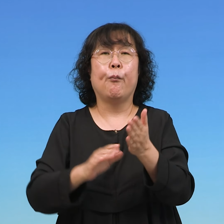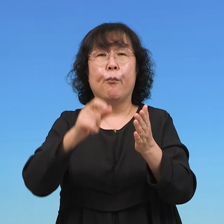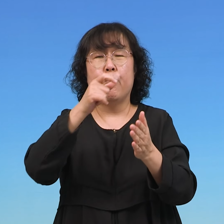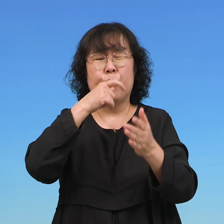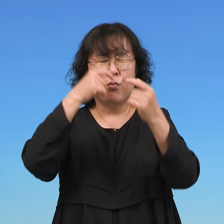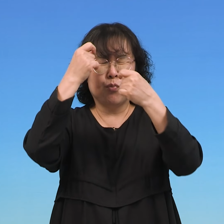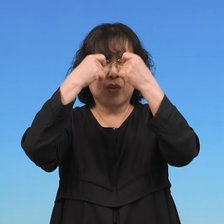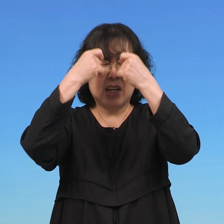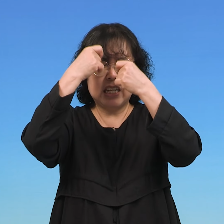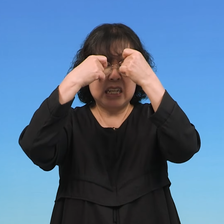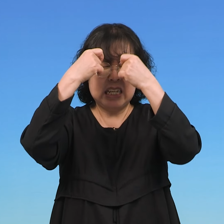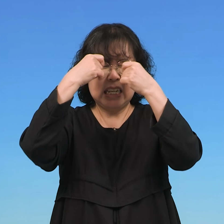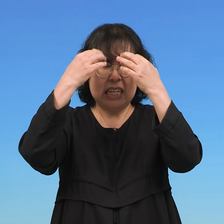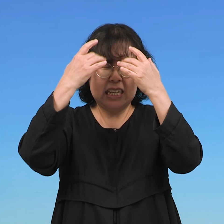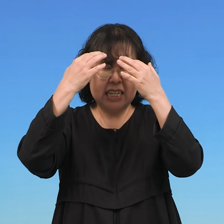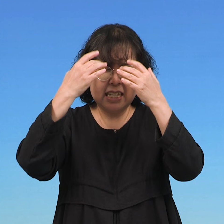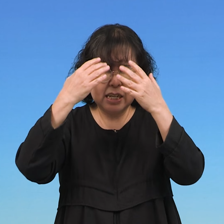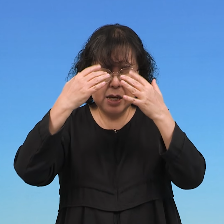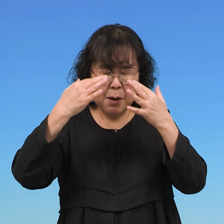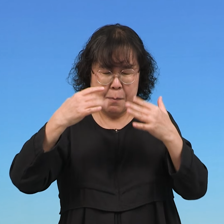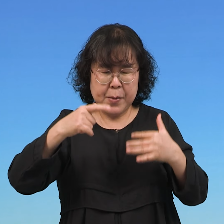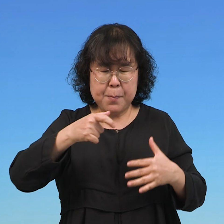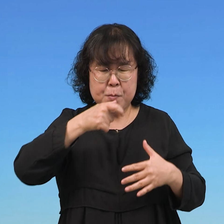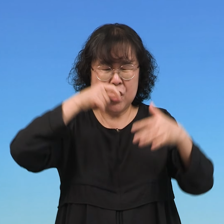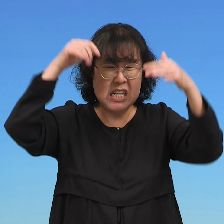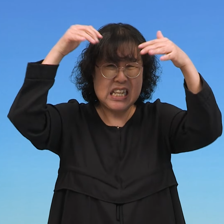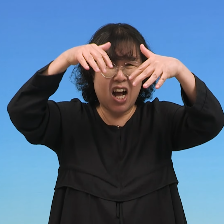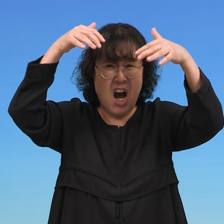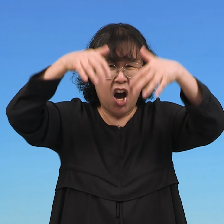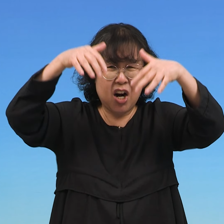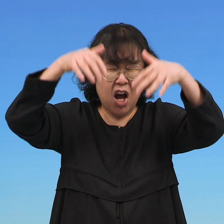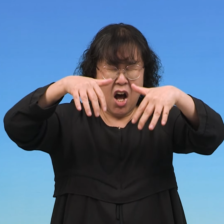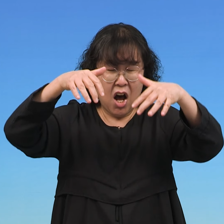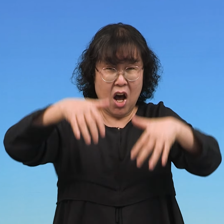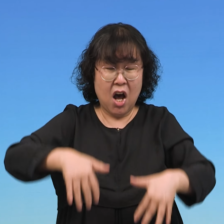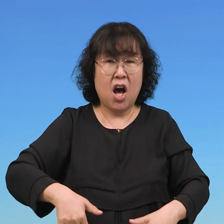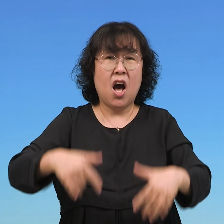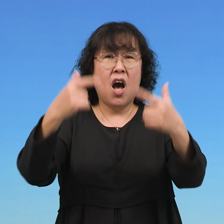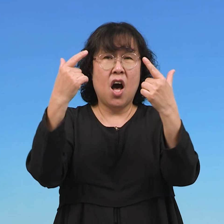없고, 눈물이 빗물처럼 흘러내릴 때,